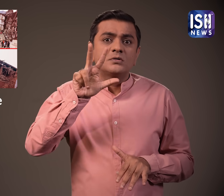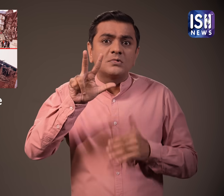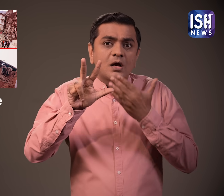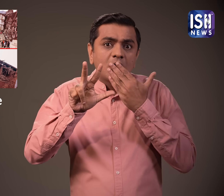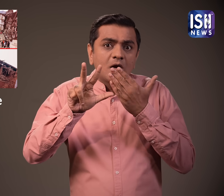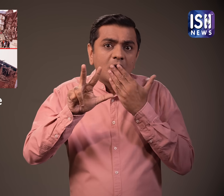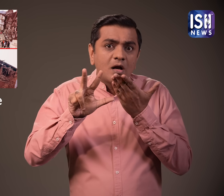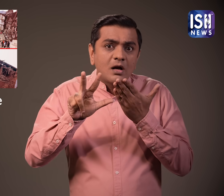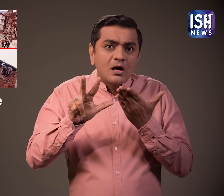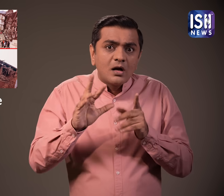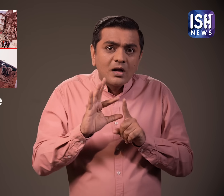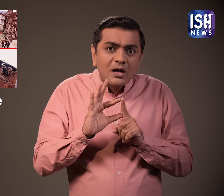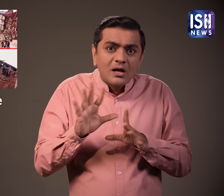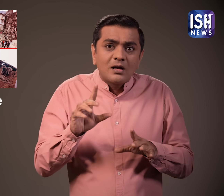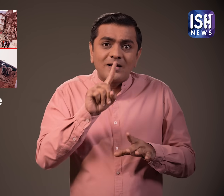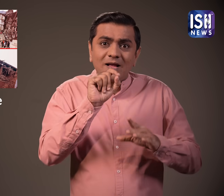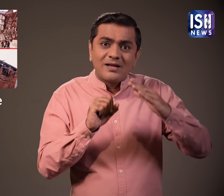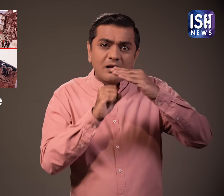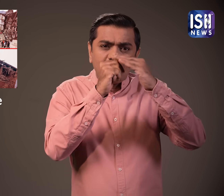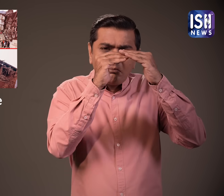ये एक बहुत बड़ा भुकम था